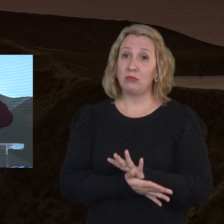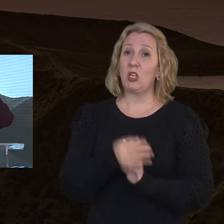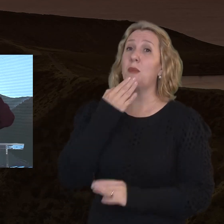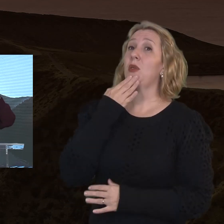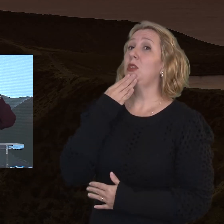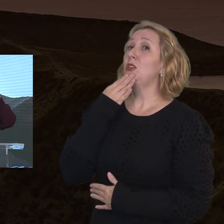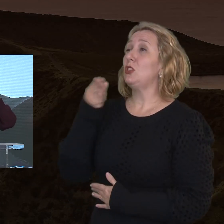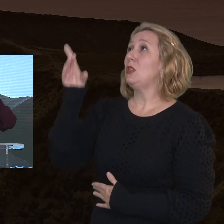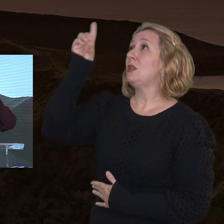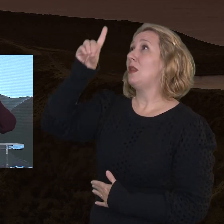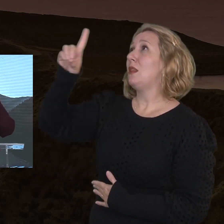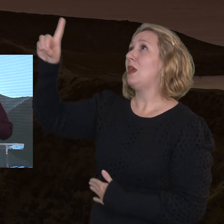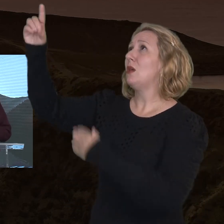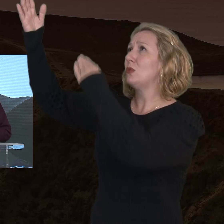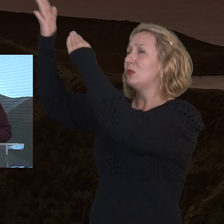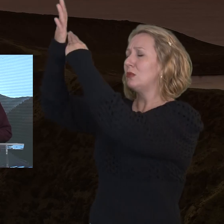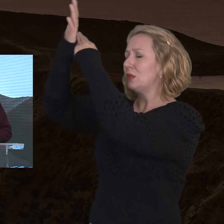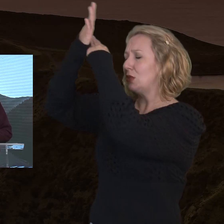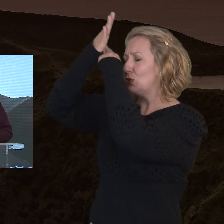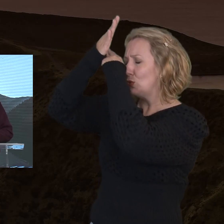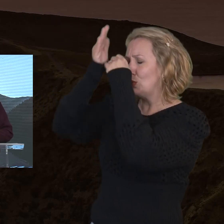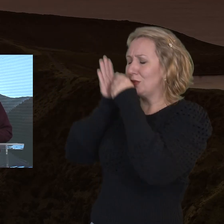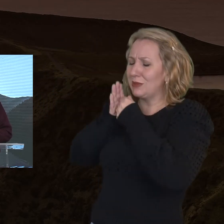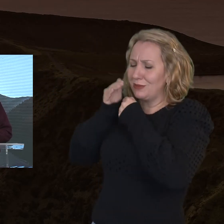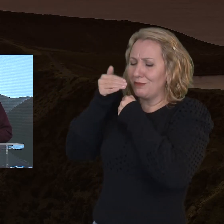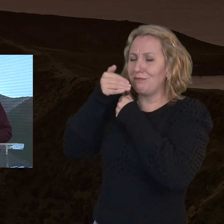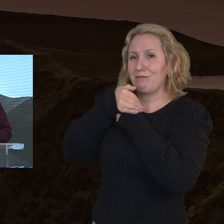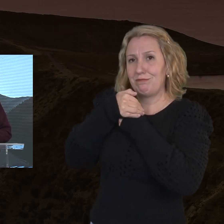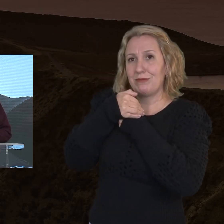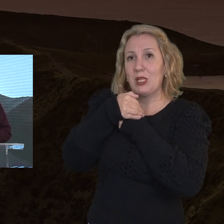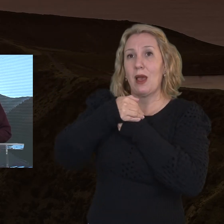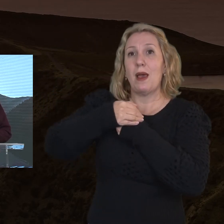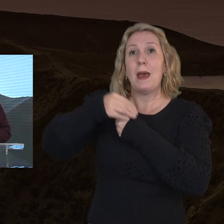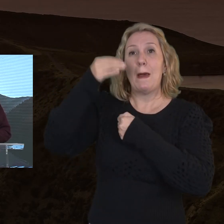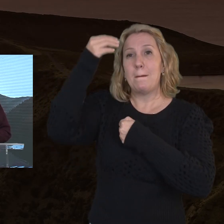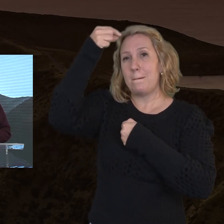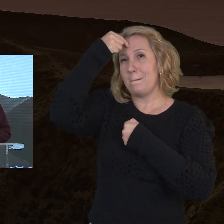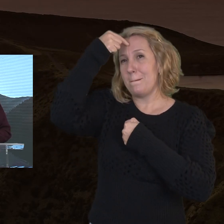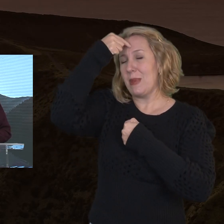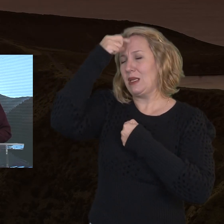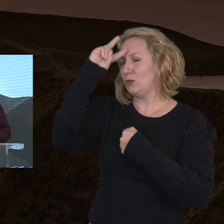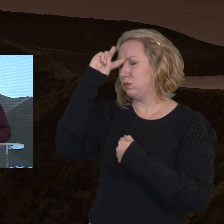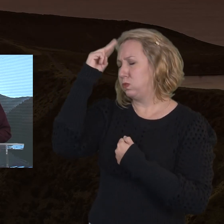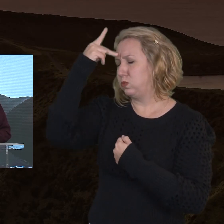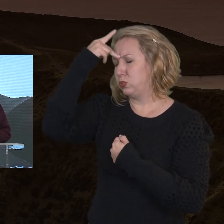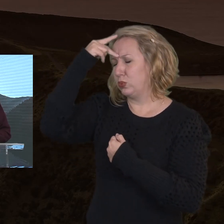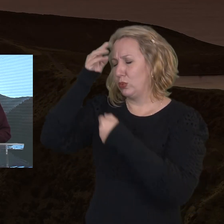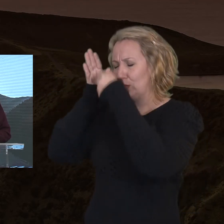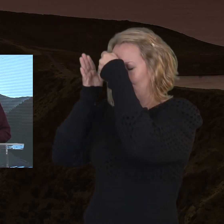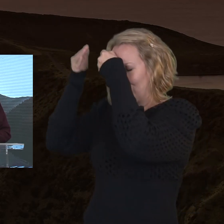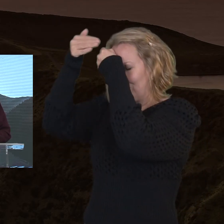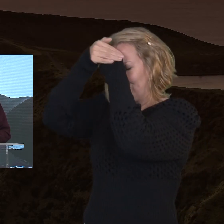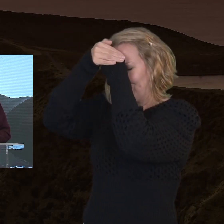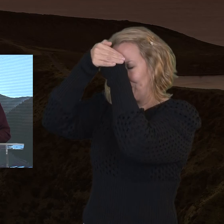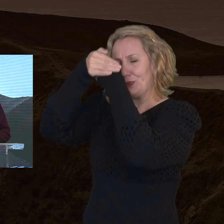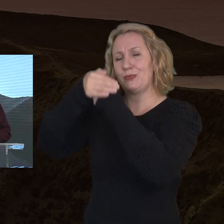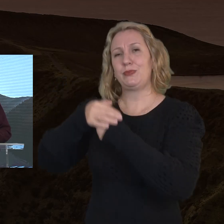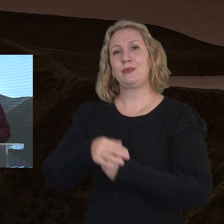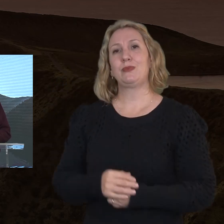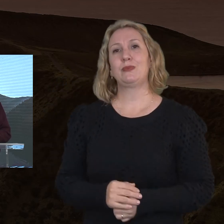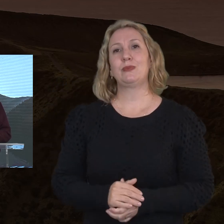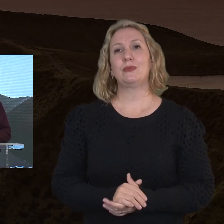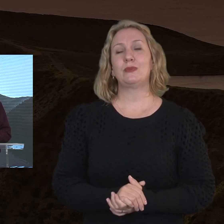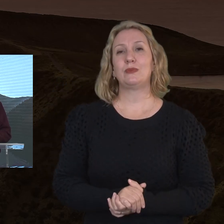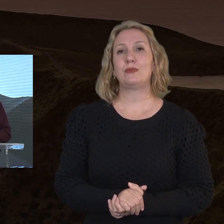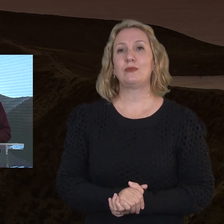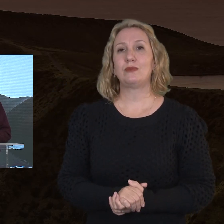blind a nossa mente que é o principal alvo do inimigo hoje é o que o anticristo semana que vem nós somos completa